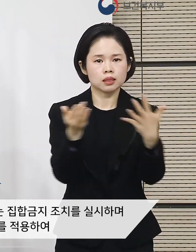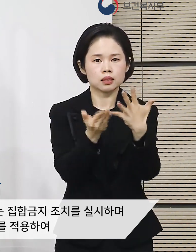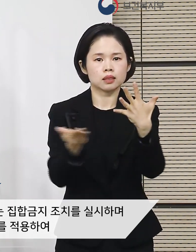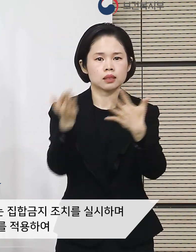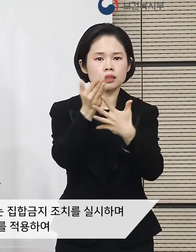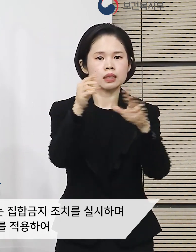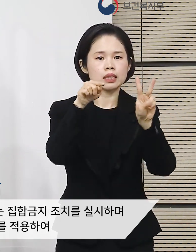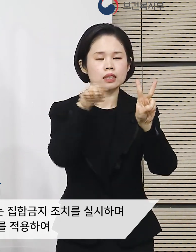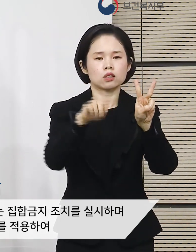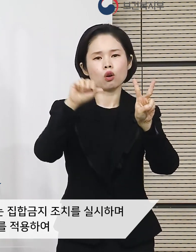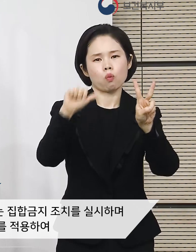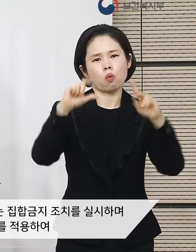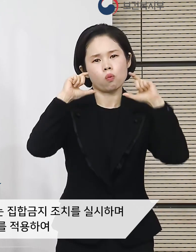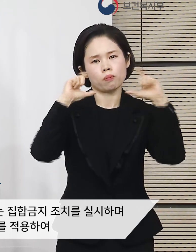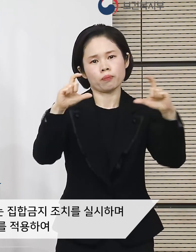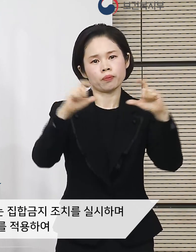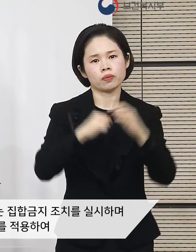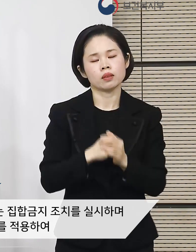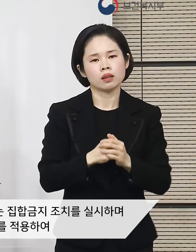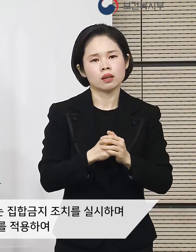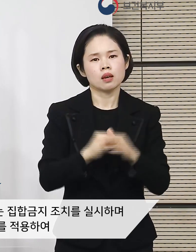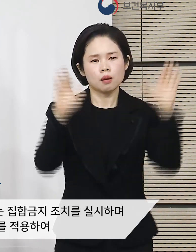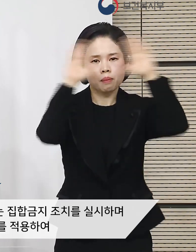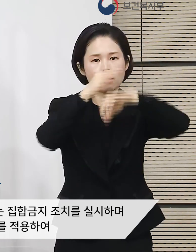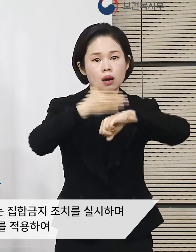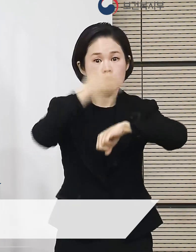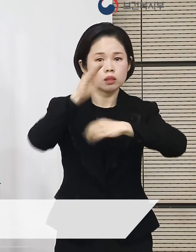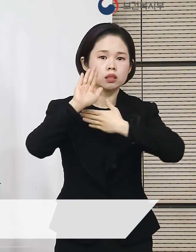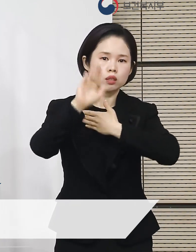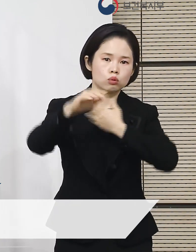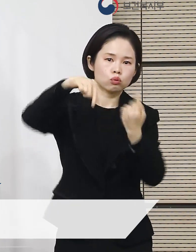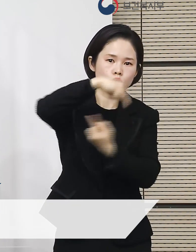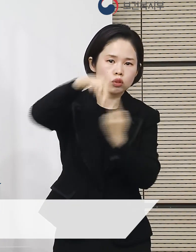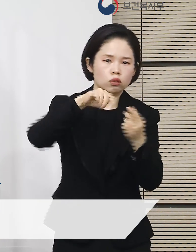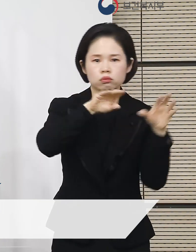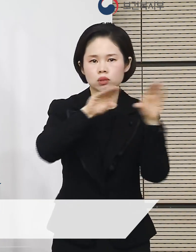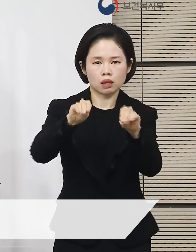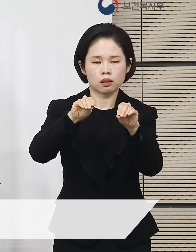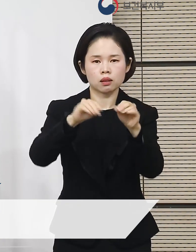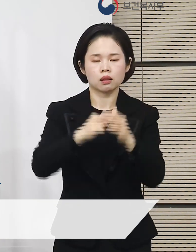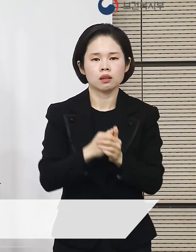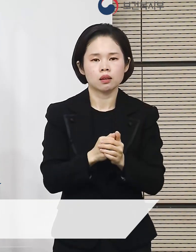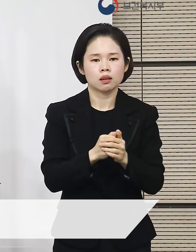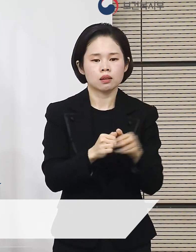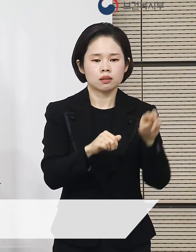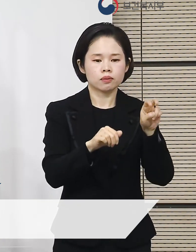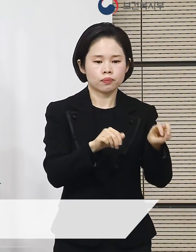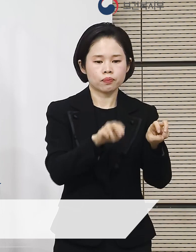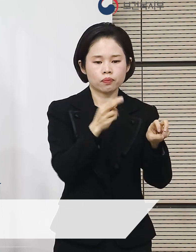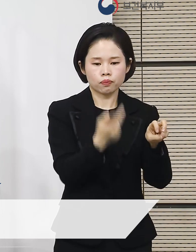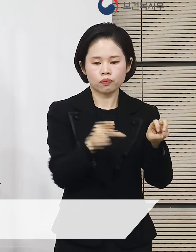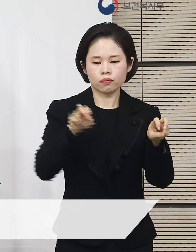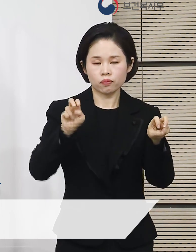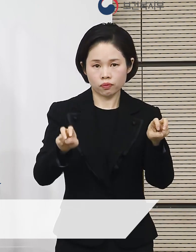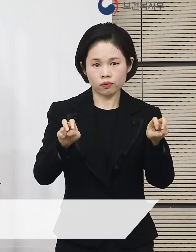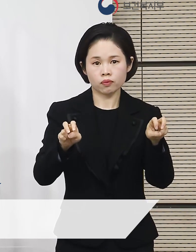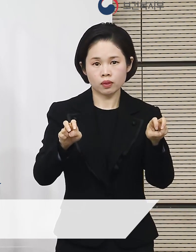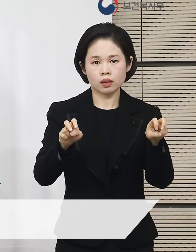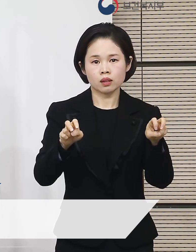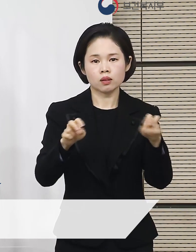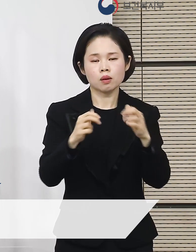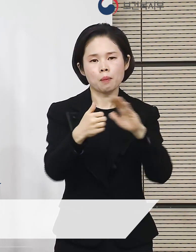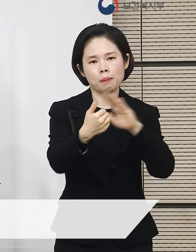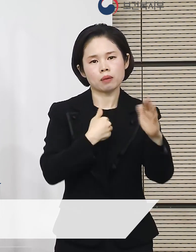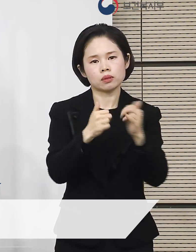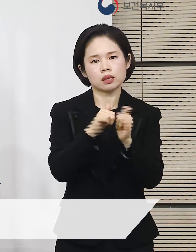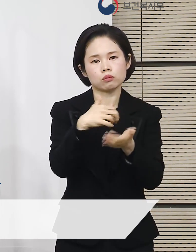경우 전국에 대해 2.5단계 조치를 적용하여 21시 이후 운영이 중단되며 좌석 띄우기를